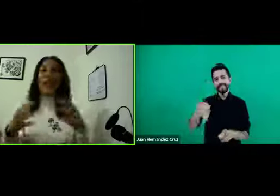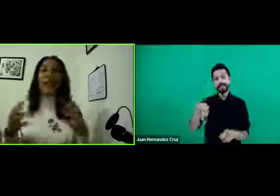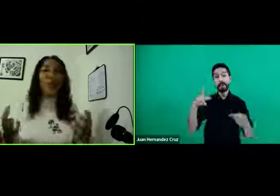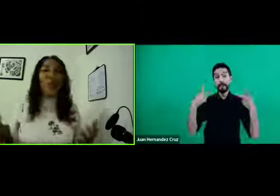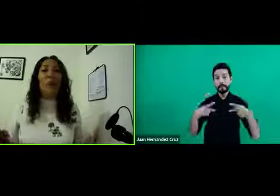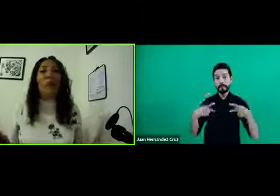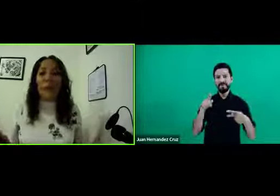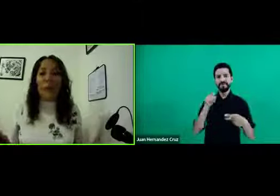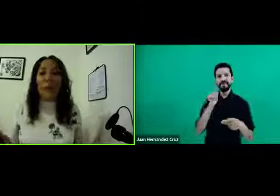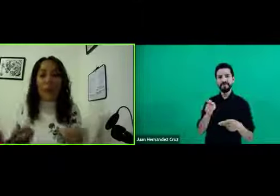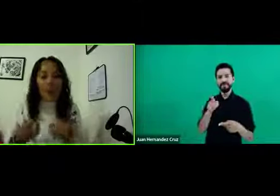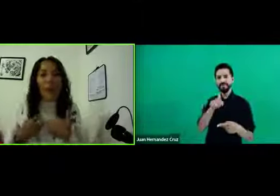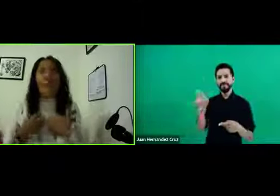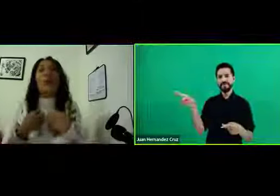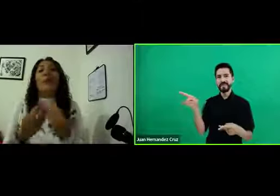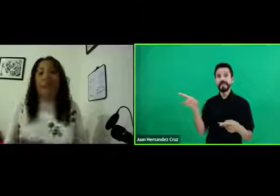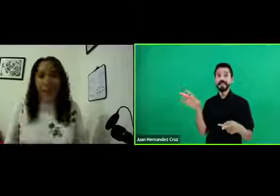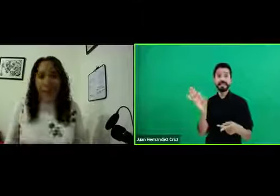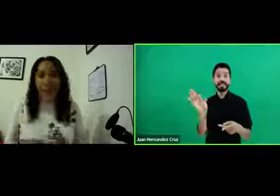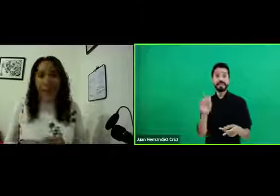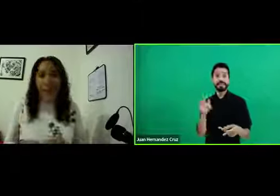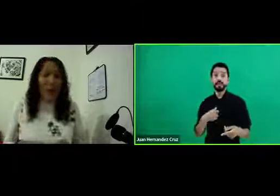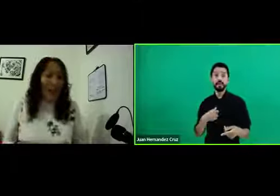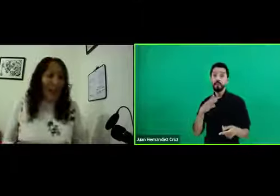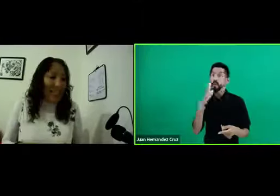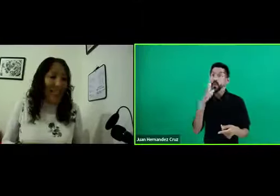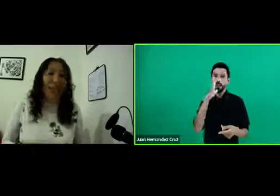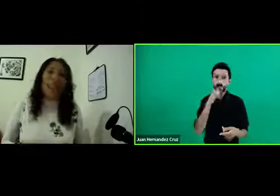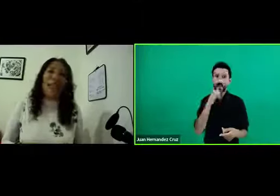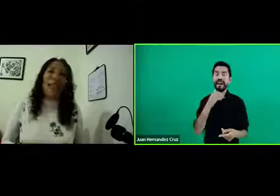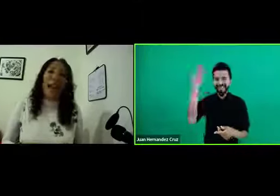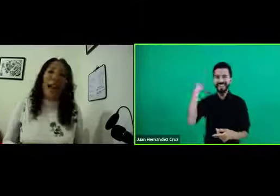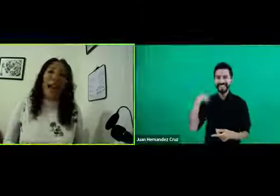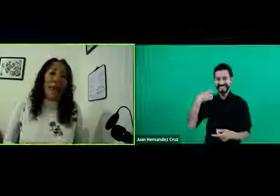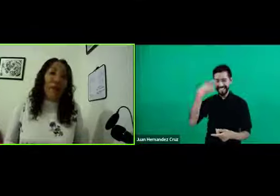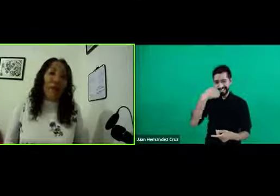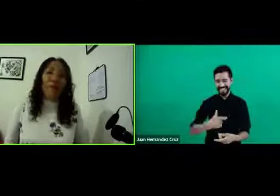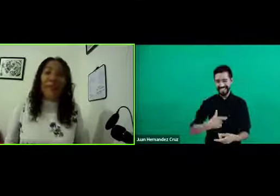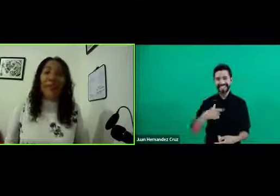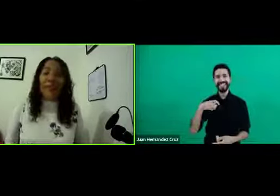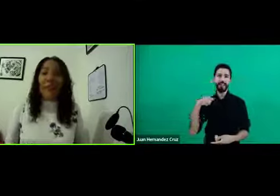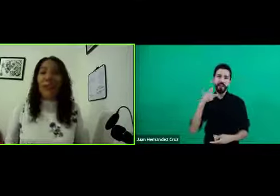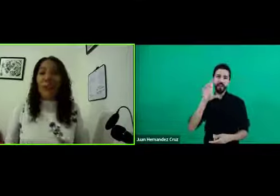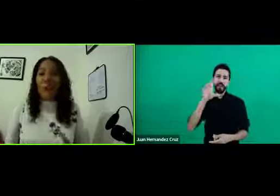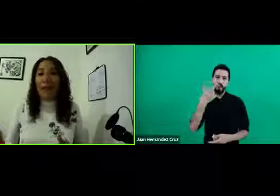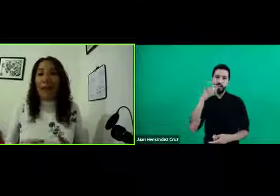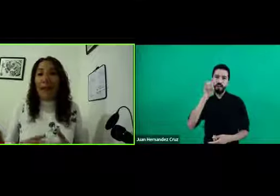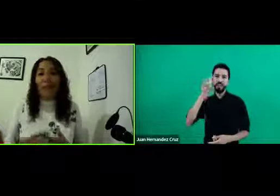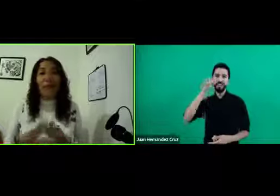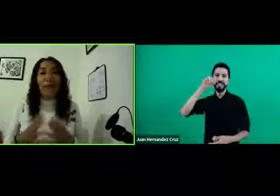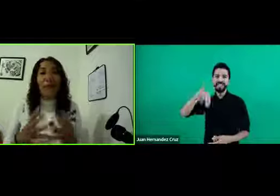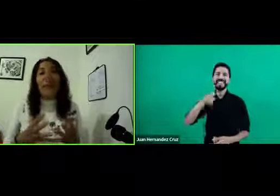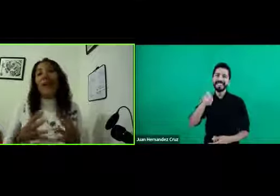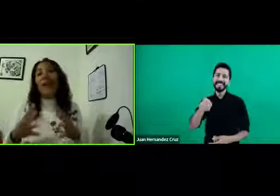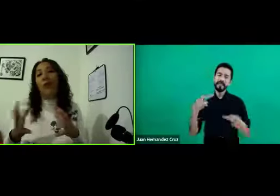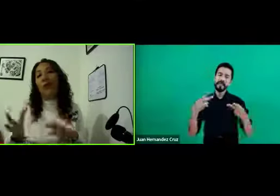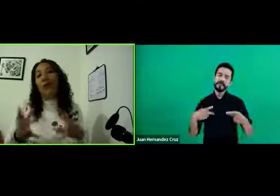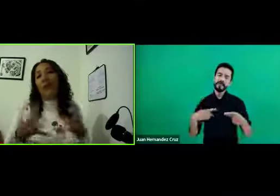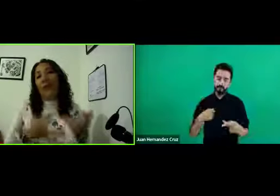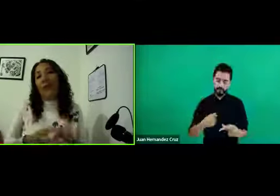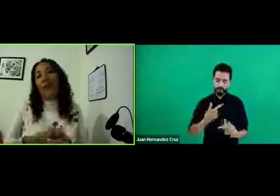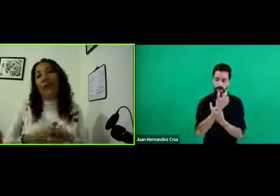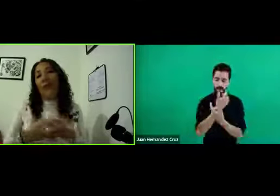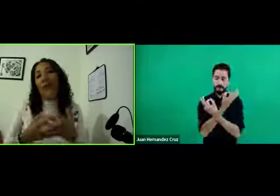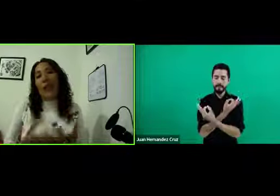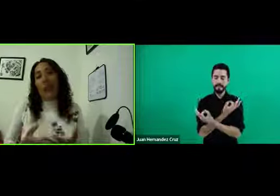no teníamos posibilidad, porque yo también era avatar Godín, de aprender a meditar de otra manera, más que con